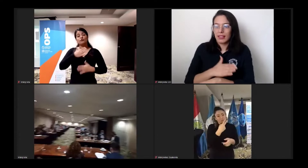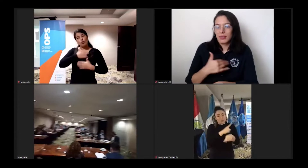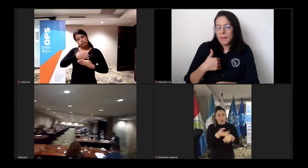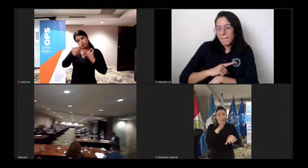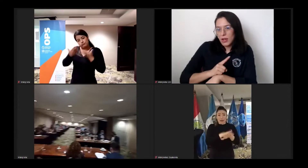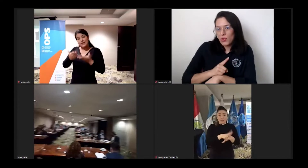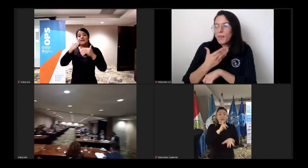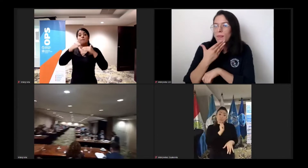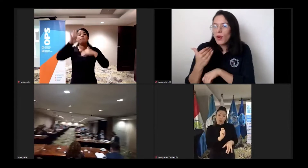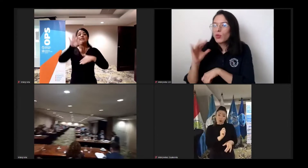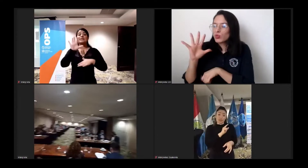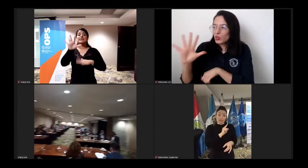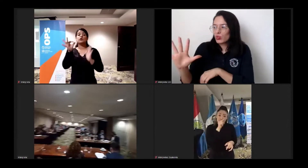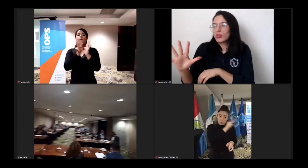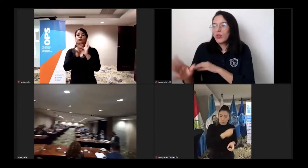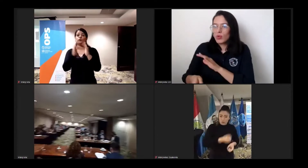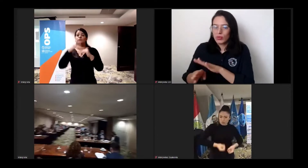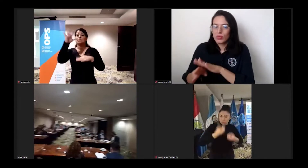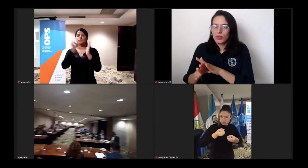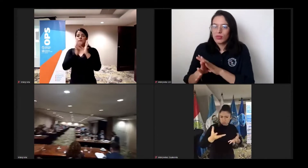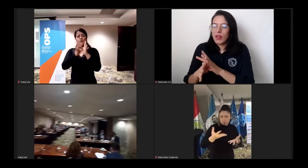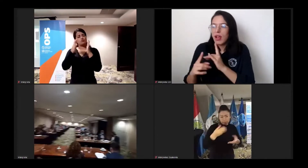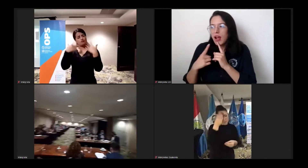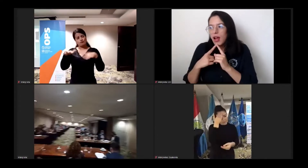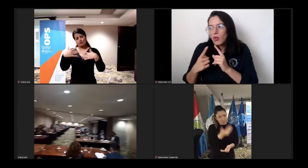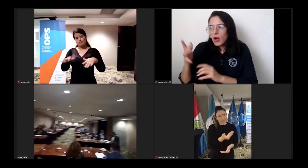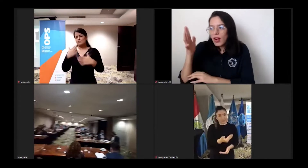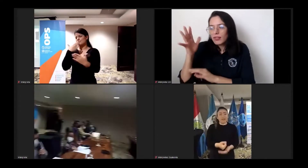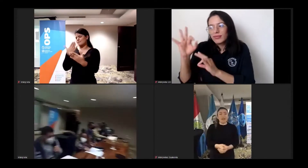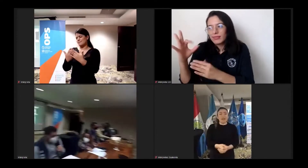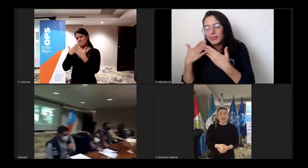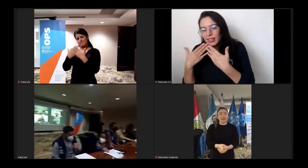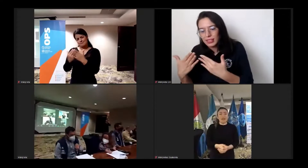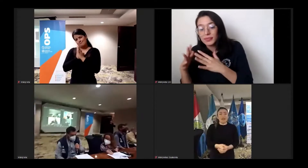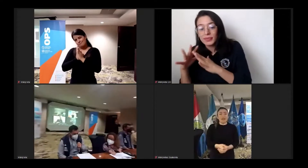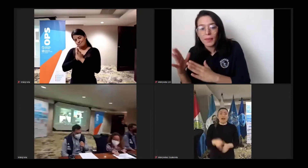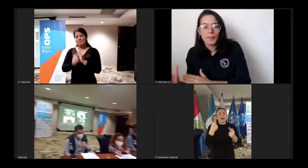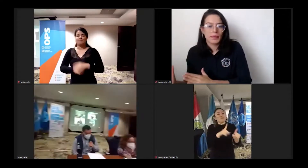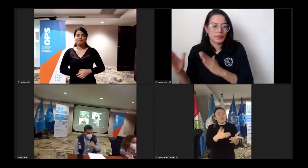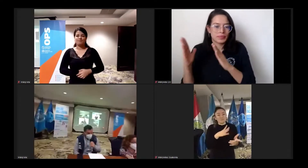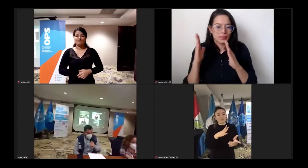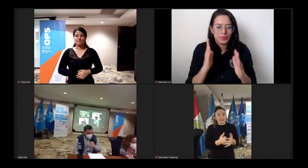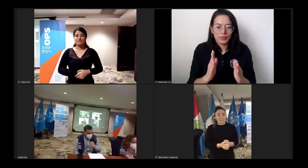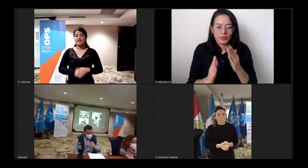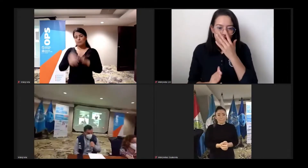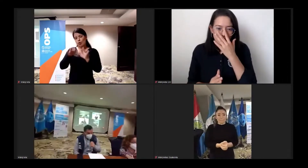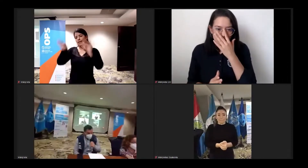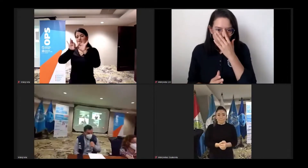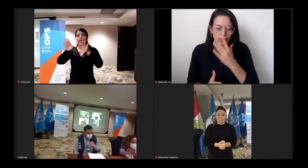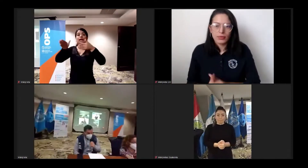es mejor que cierres tú. Gracias por todo. Ahora vamos a tomar.